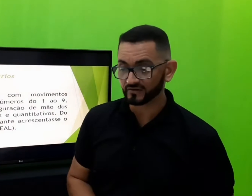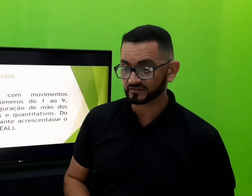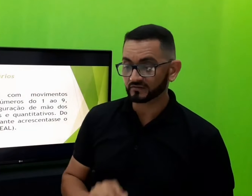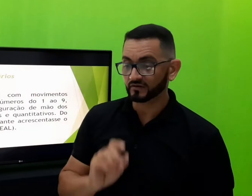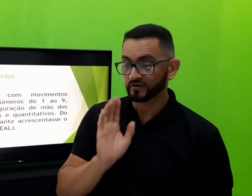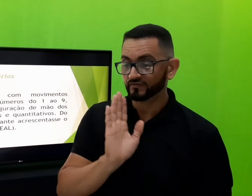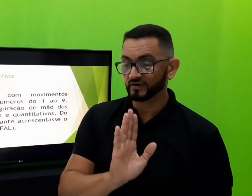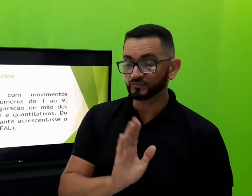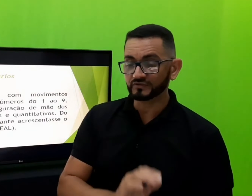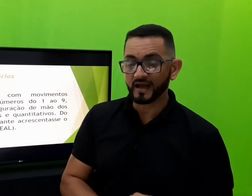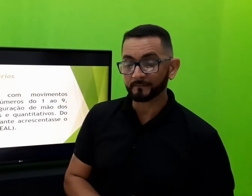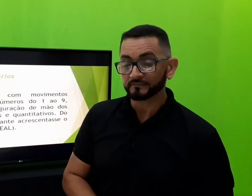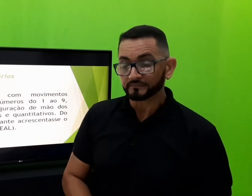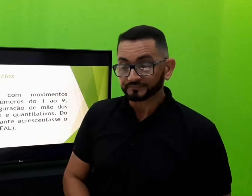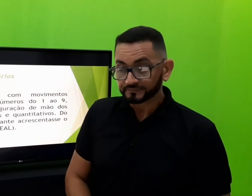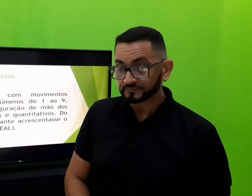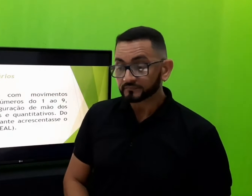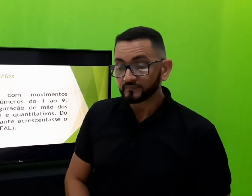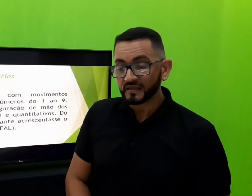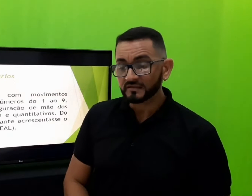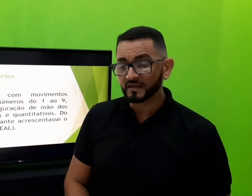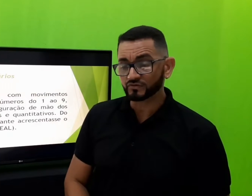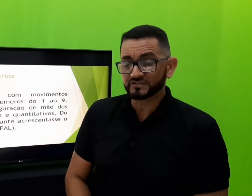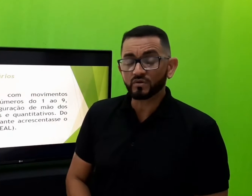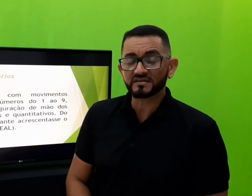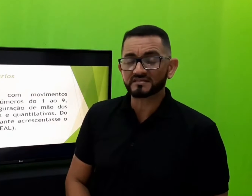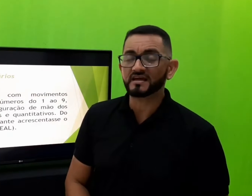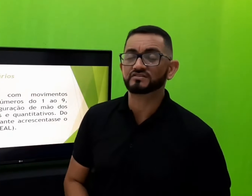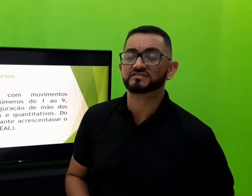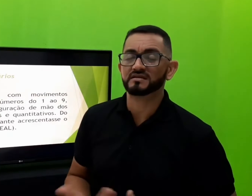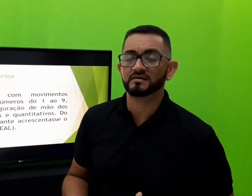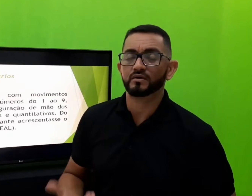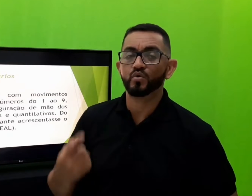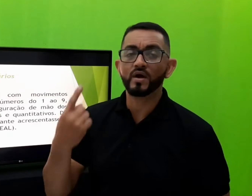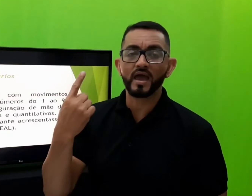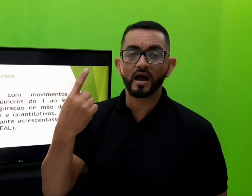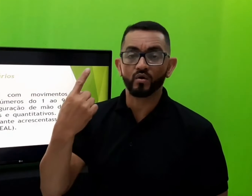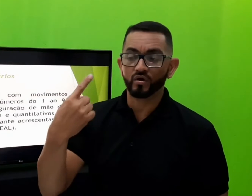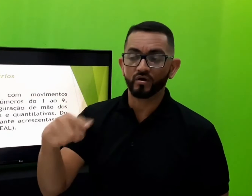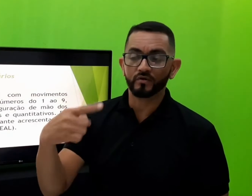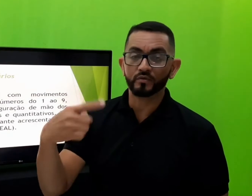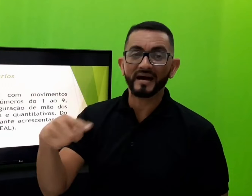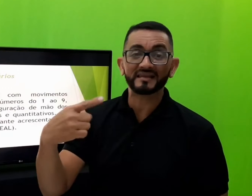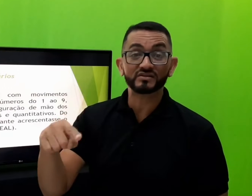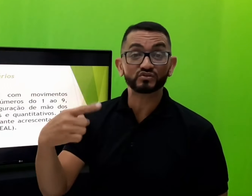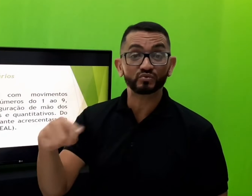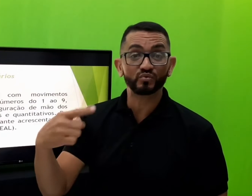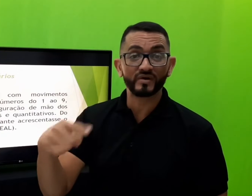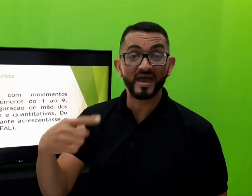monetários. Vamos lá. Então, se eu quiser dizer R$1, eu balanço